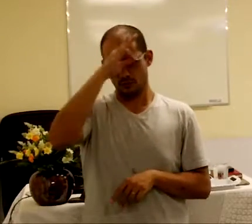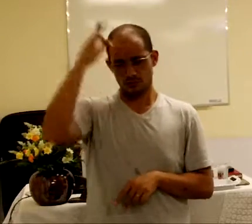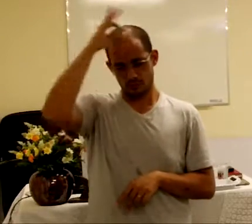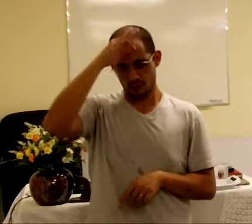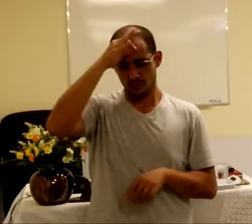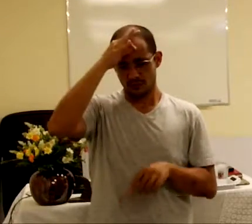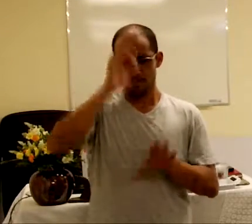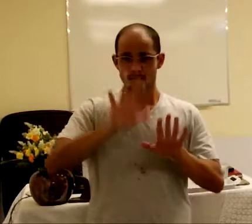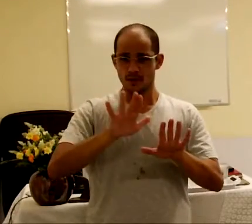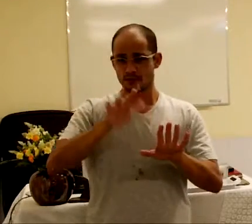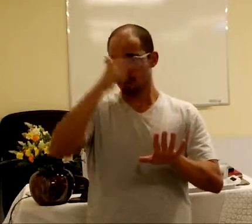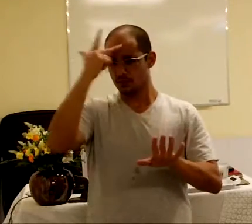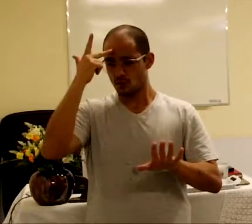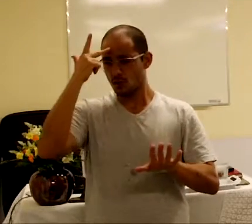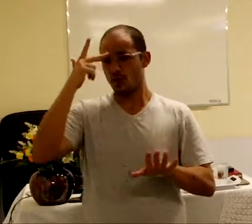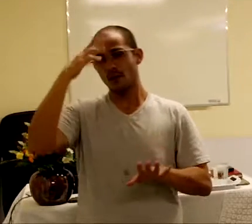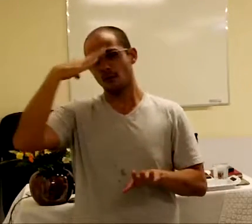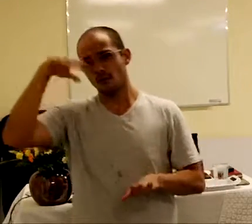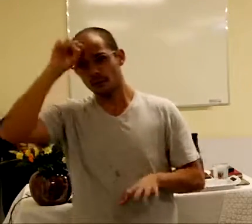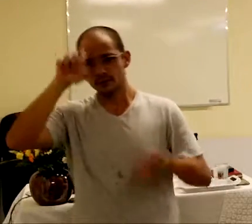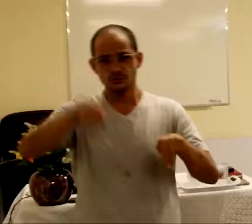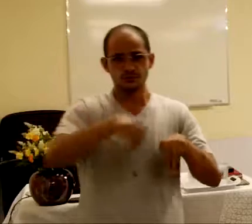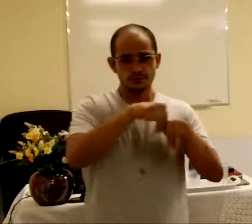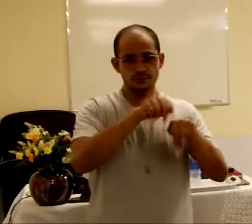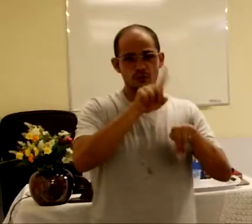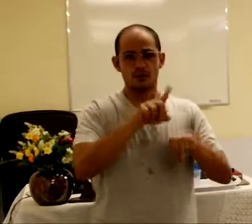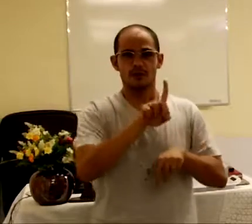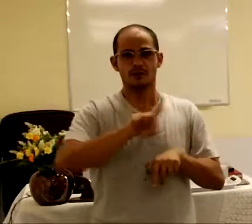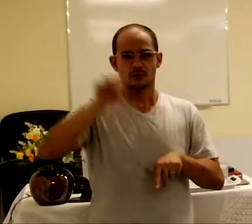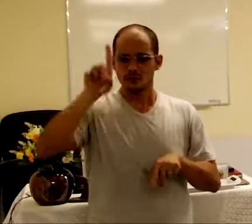assim o compreende. Mas para nós não. Né?